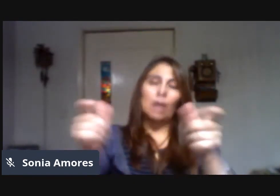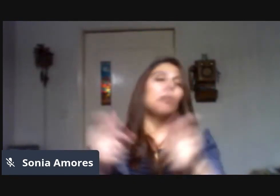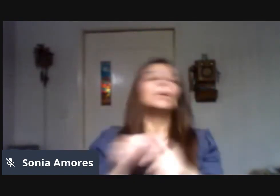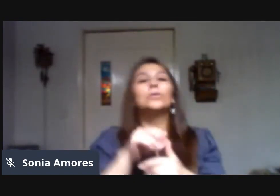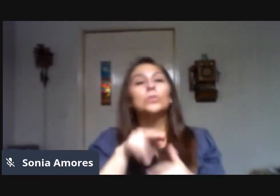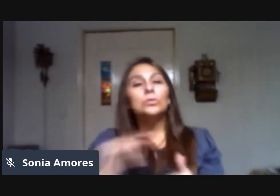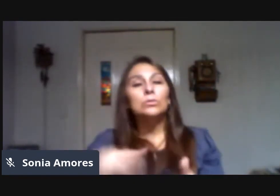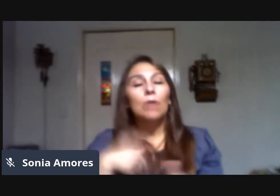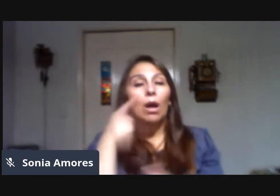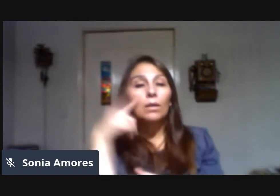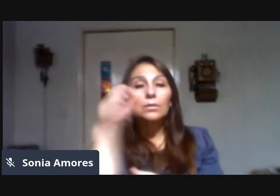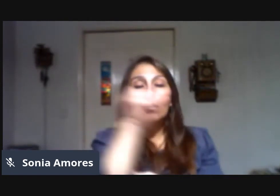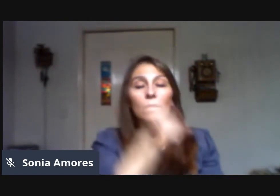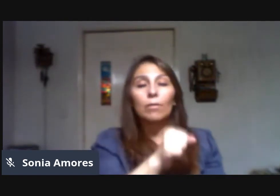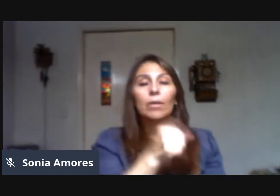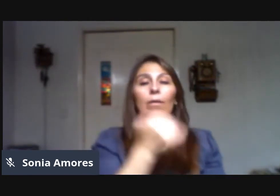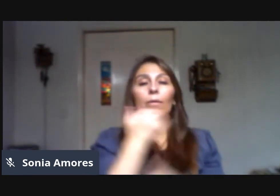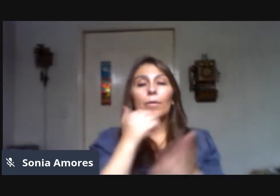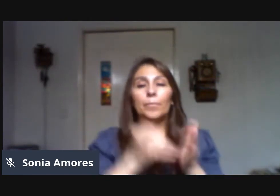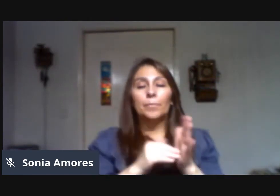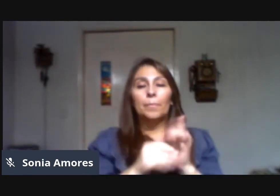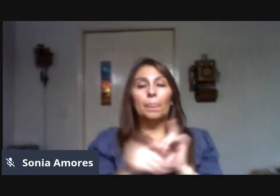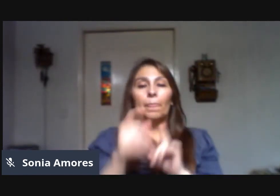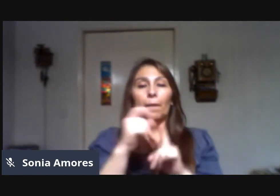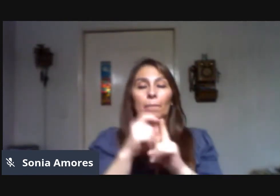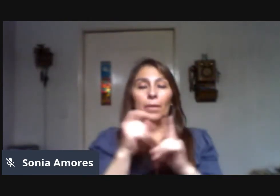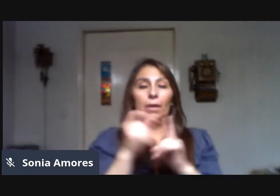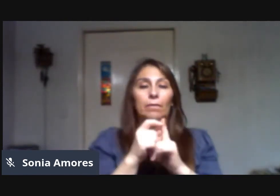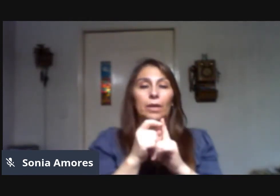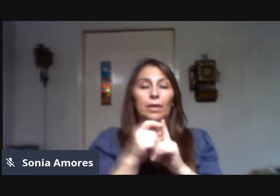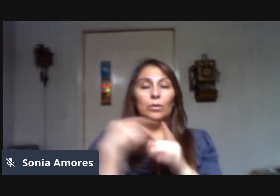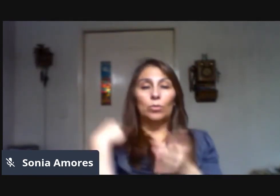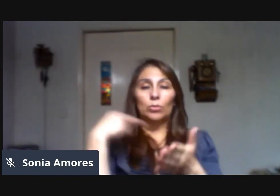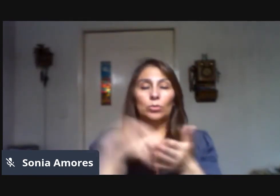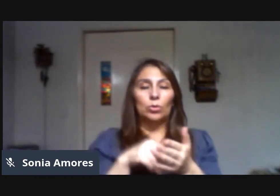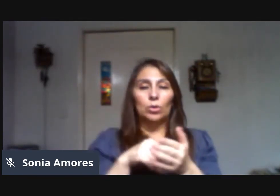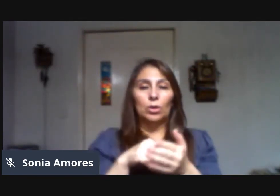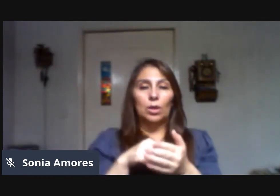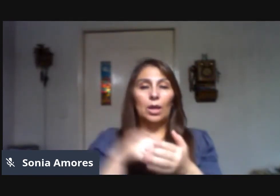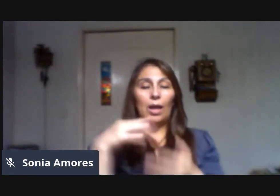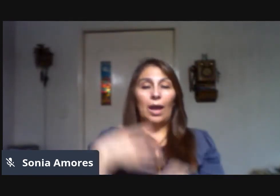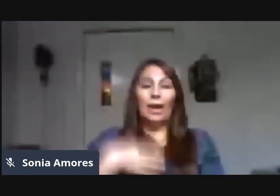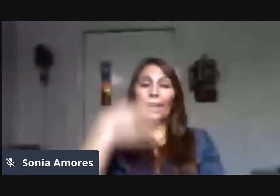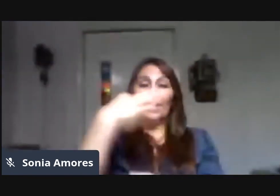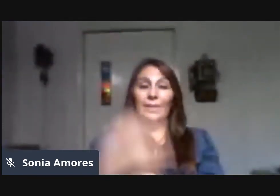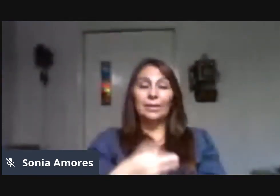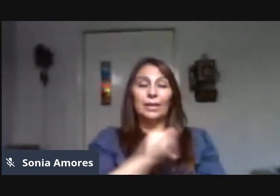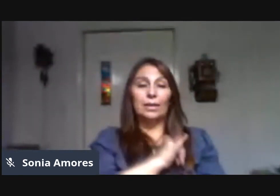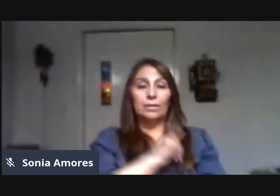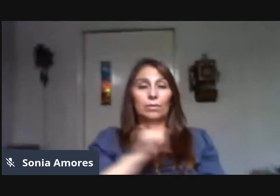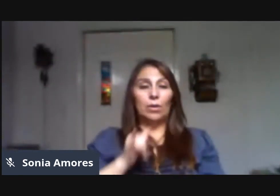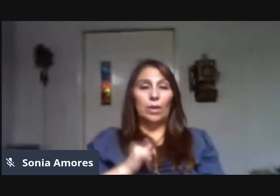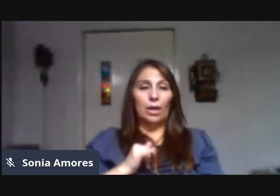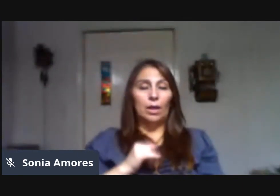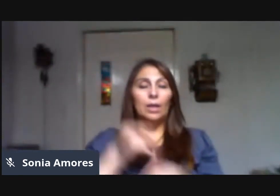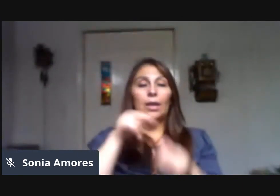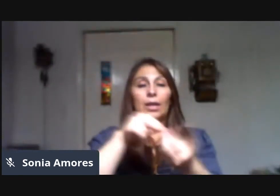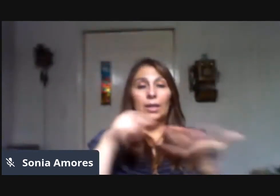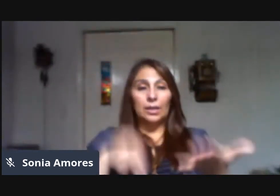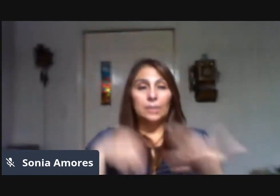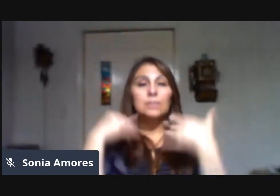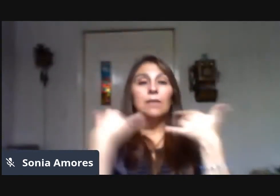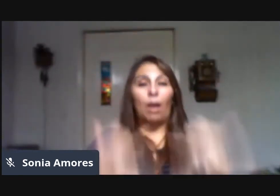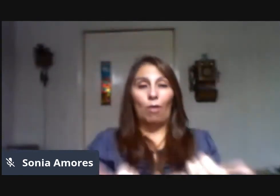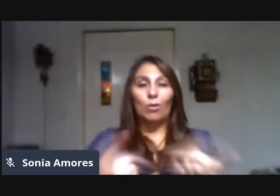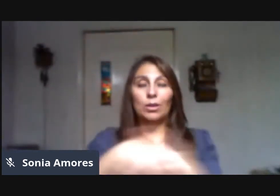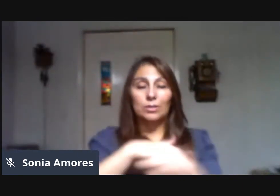palabra de Hinkelammer, y es: nuestra ética de la individualidad es la que nos ha llevado a esta crisis, porque precisamente